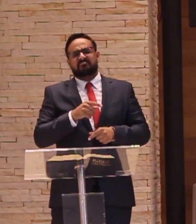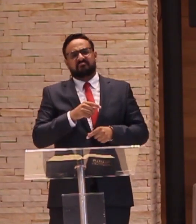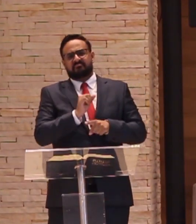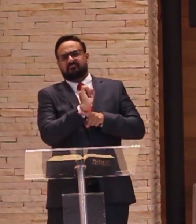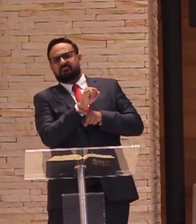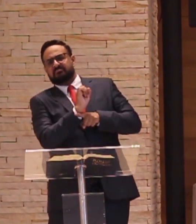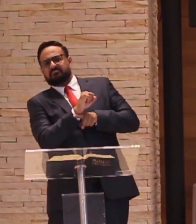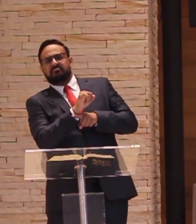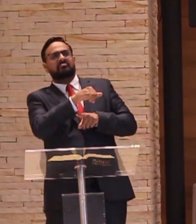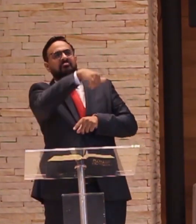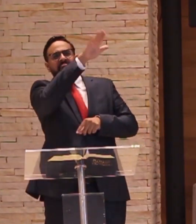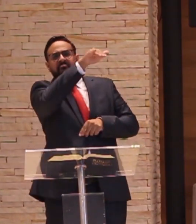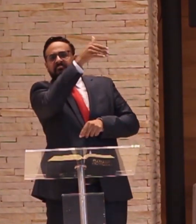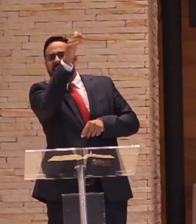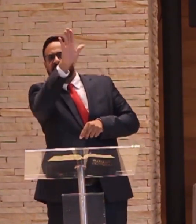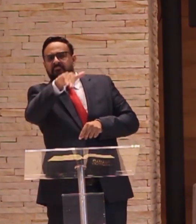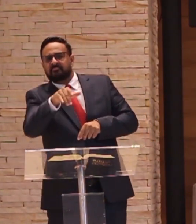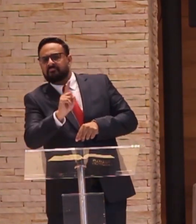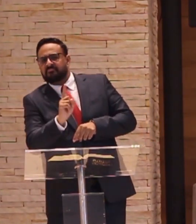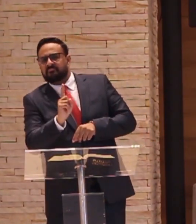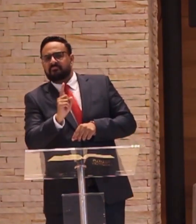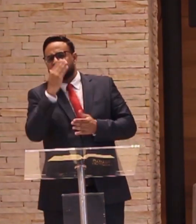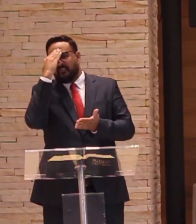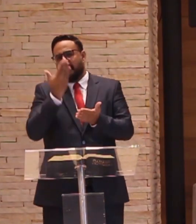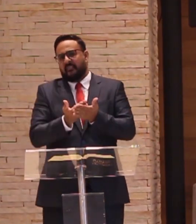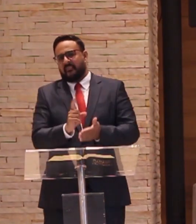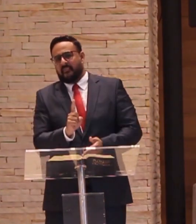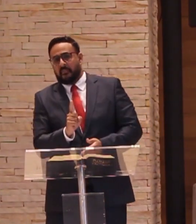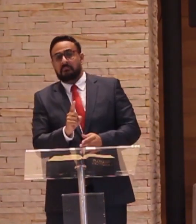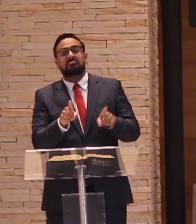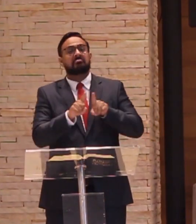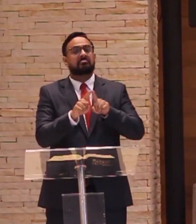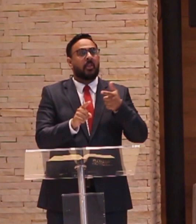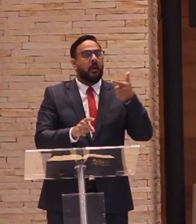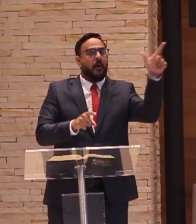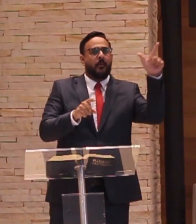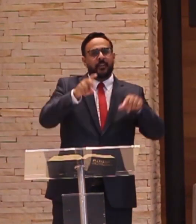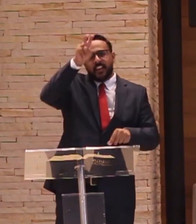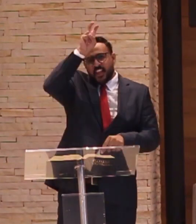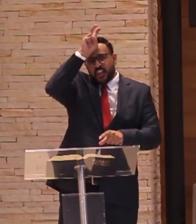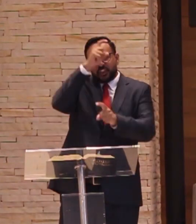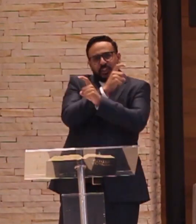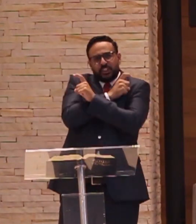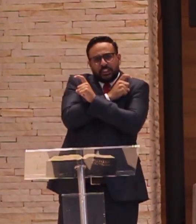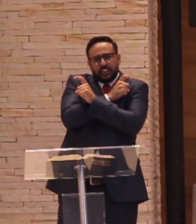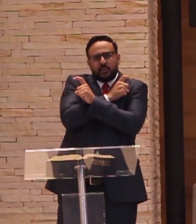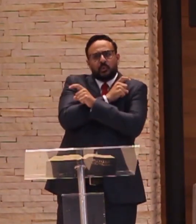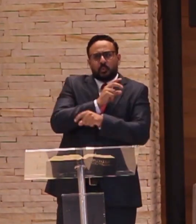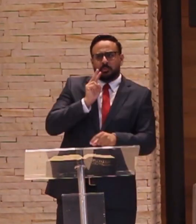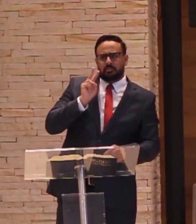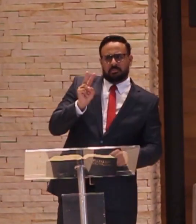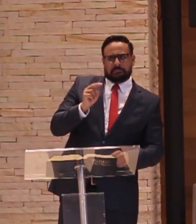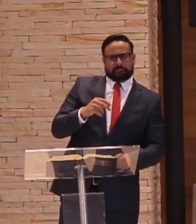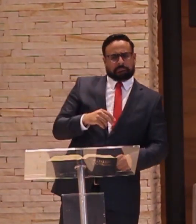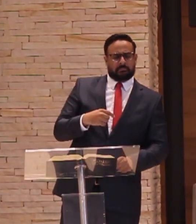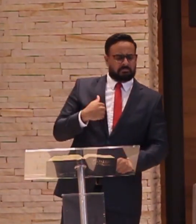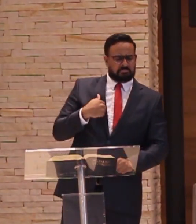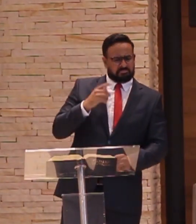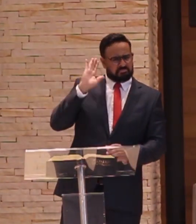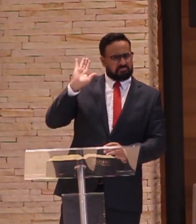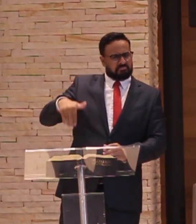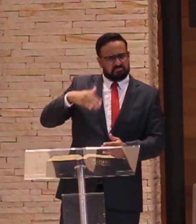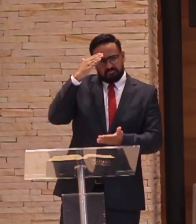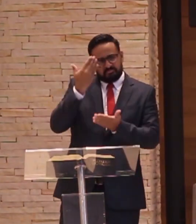portas. Algumas pessoas do povo de Israel ignoraram essa ordem, esse momento que Moisés